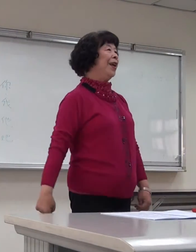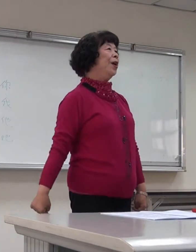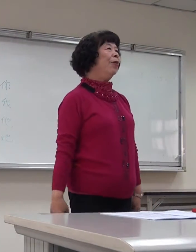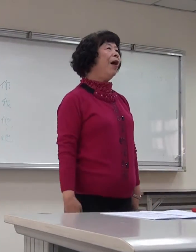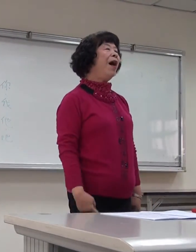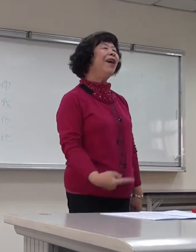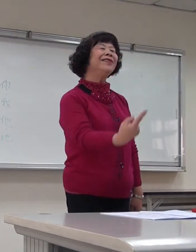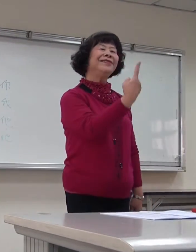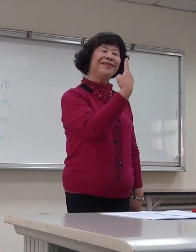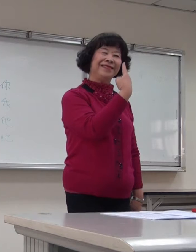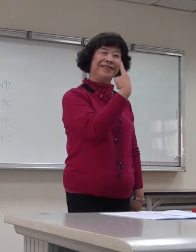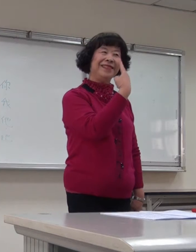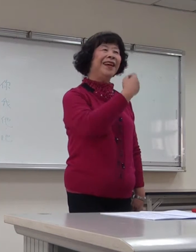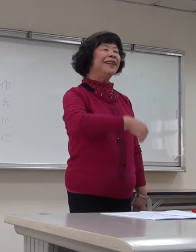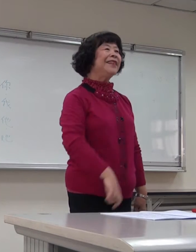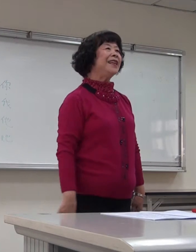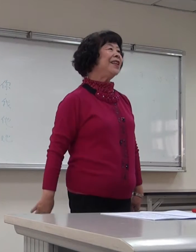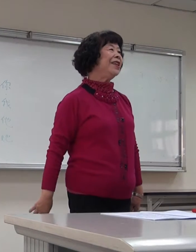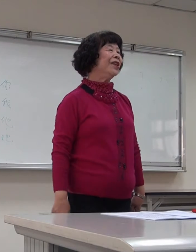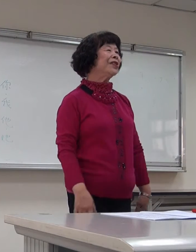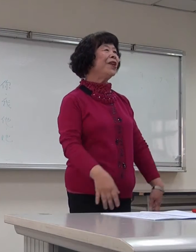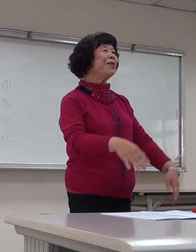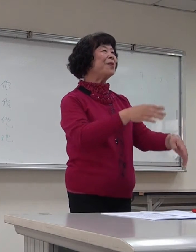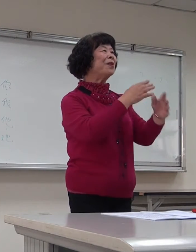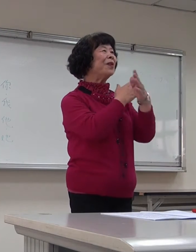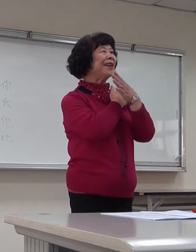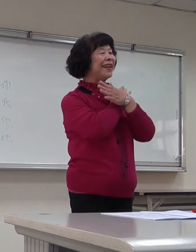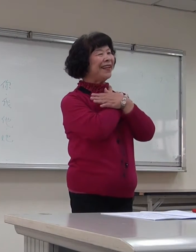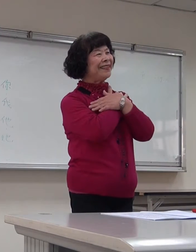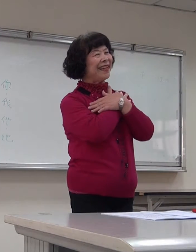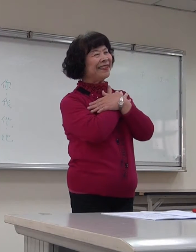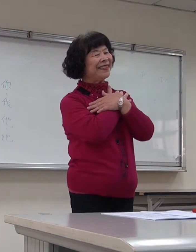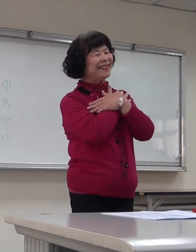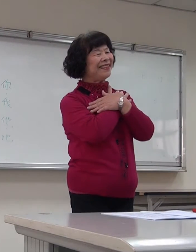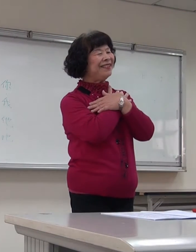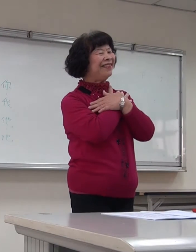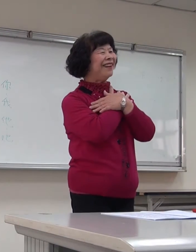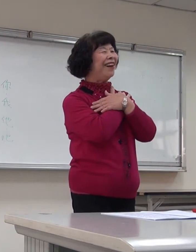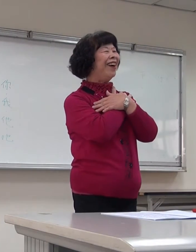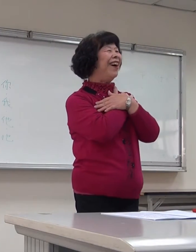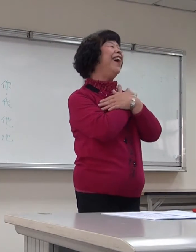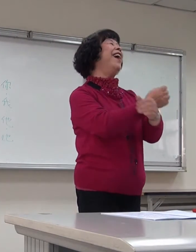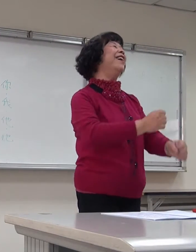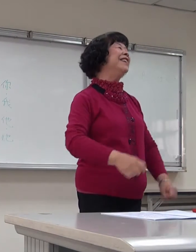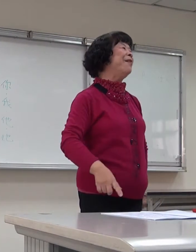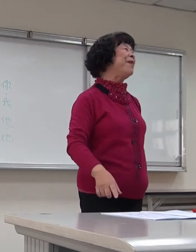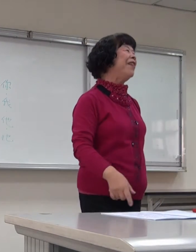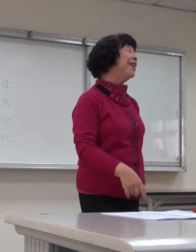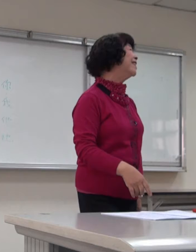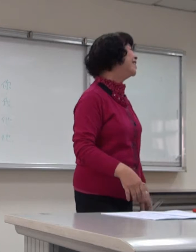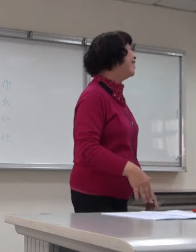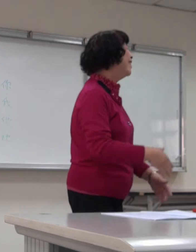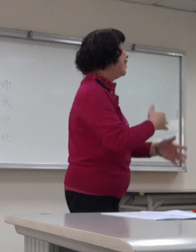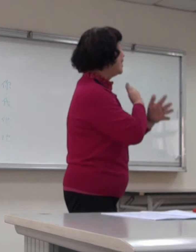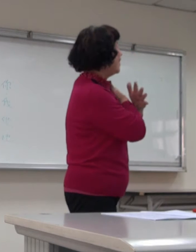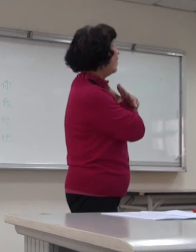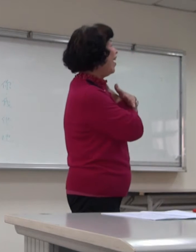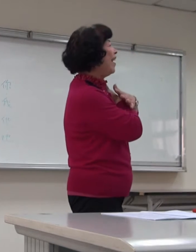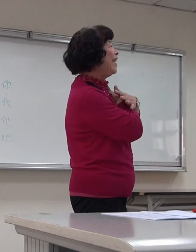你 我， 我， 但是有时候我们我也是这样，就是我哈、哦、来表演的时候，有那个